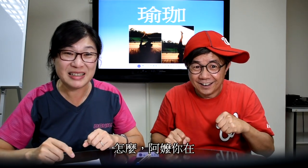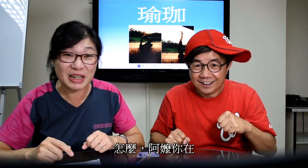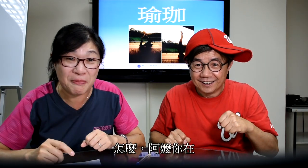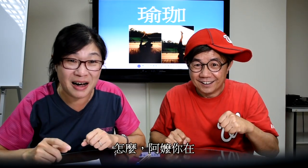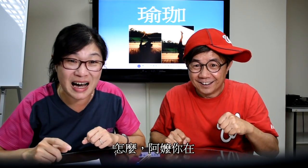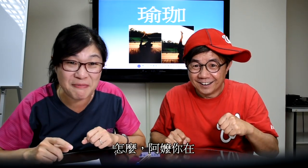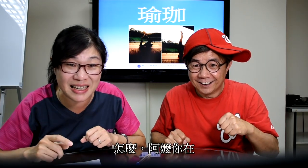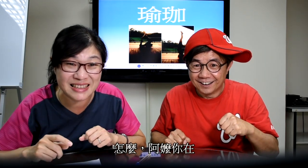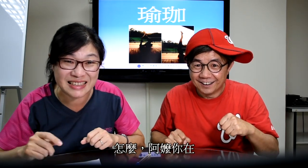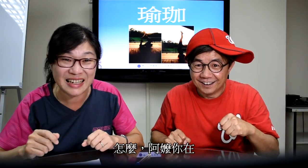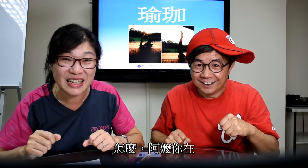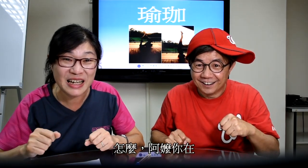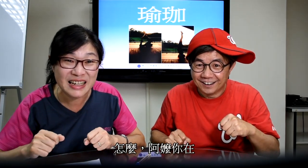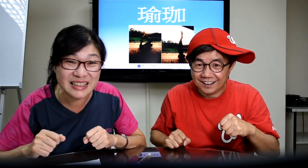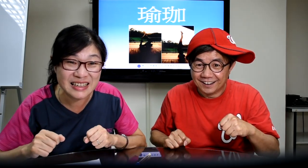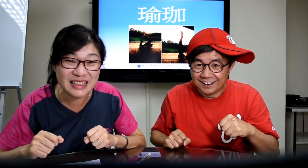怎么阿嬷你在